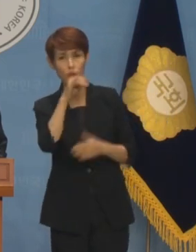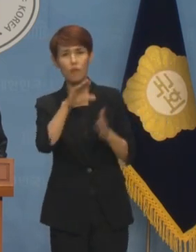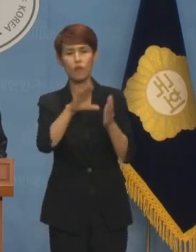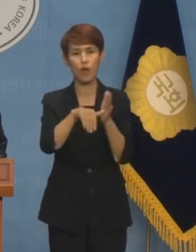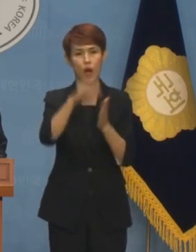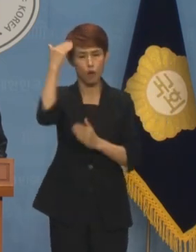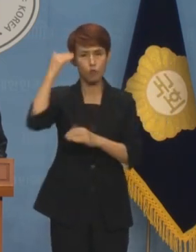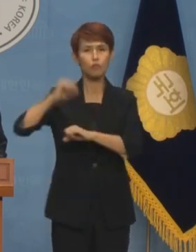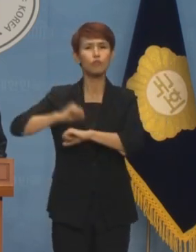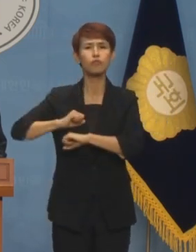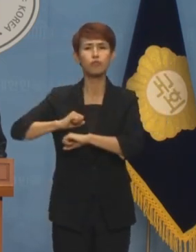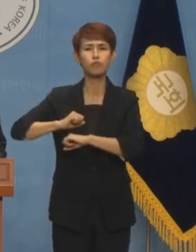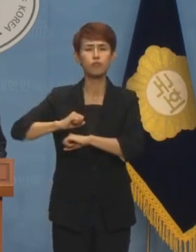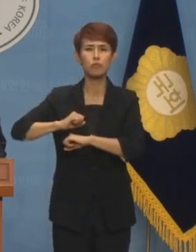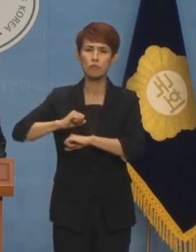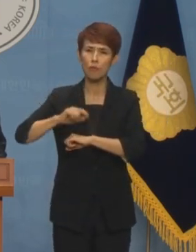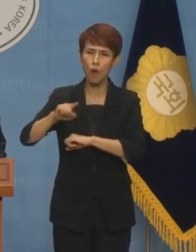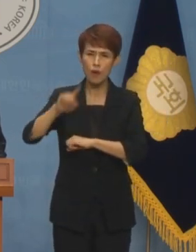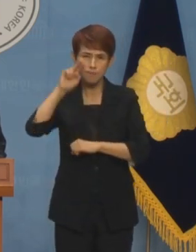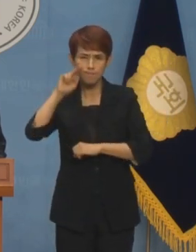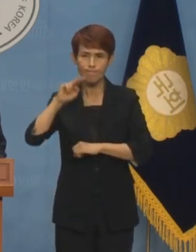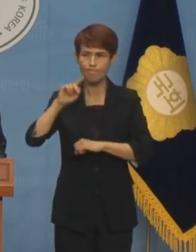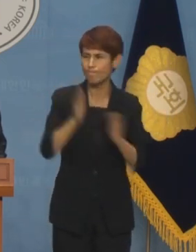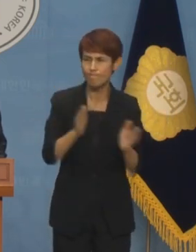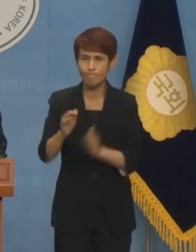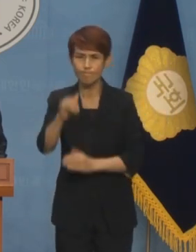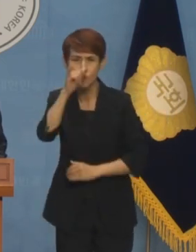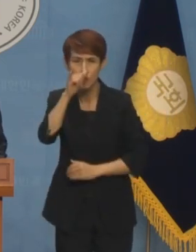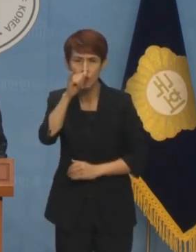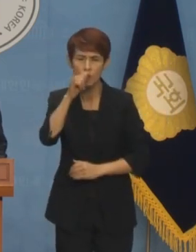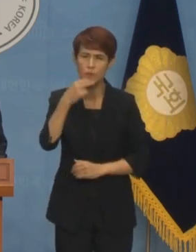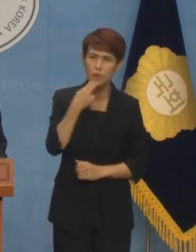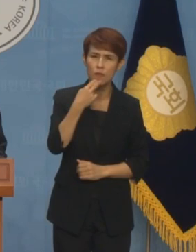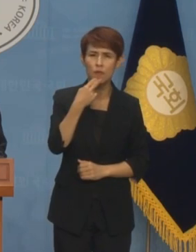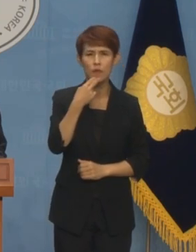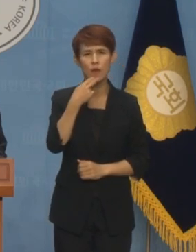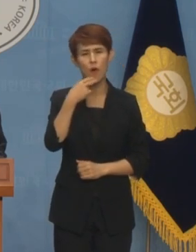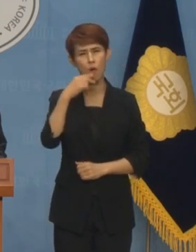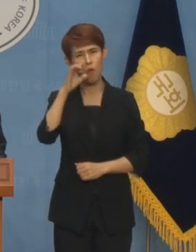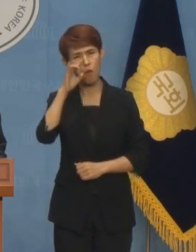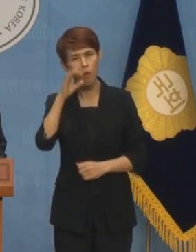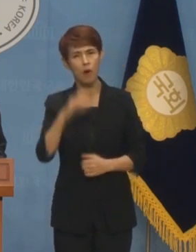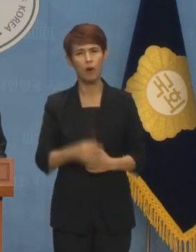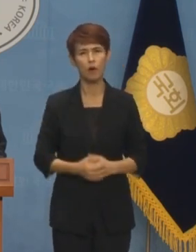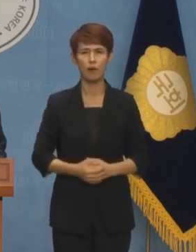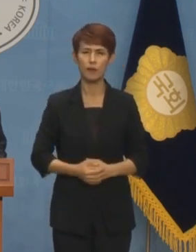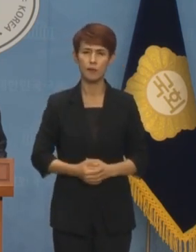우리 군은 과연 비상경계 태세들을 제대로 유지하고 있는지 의심스럽습니다.